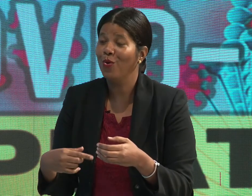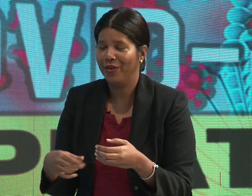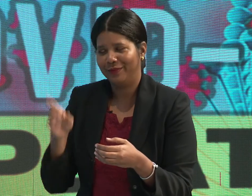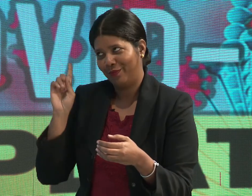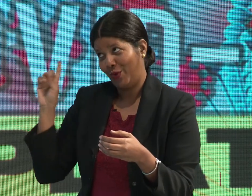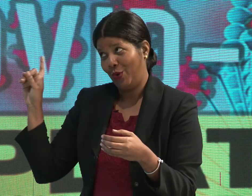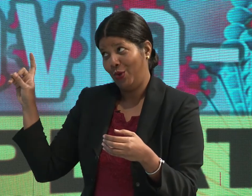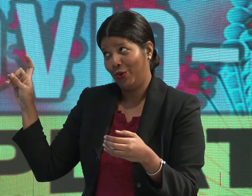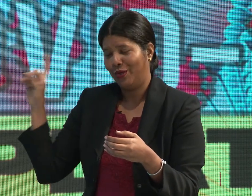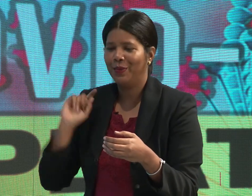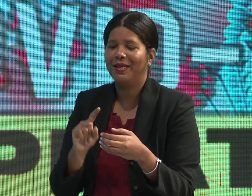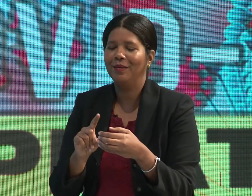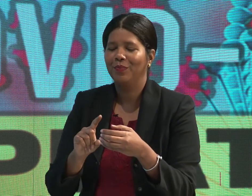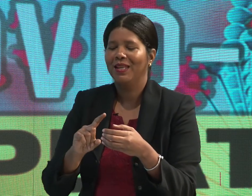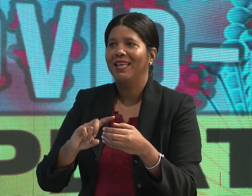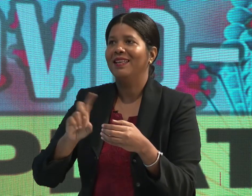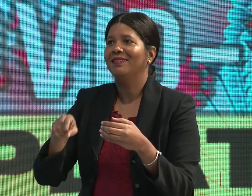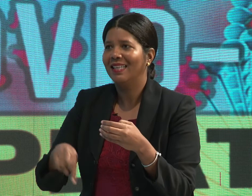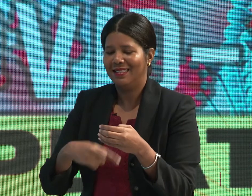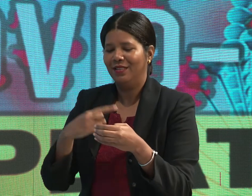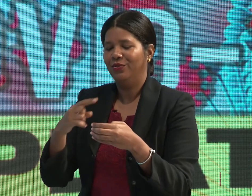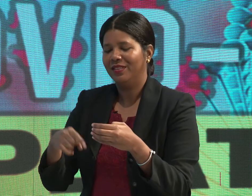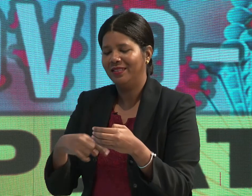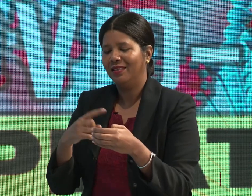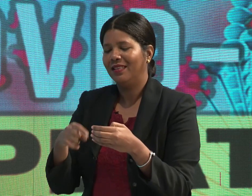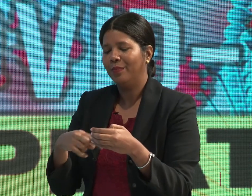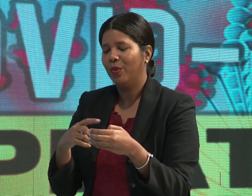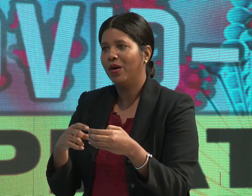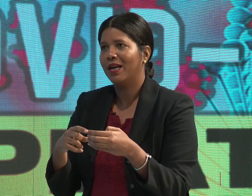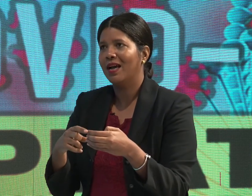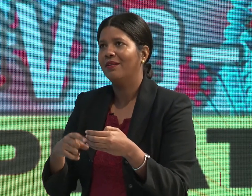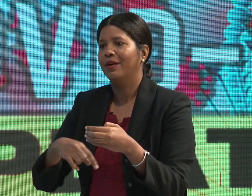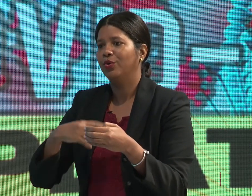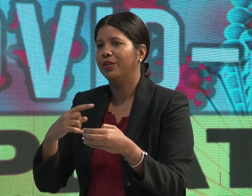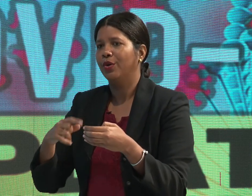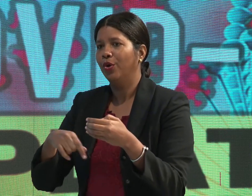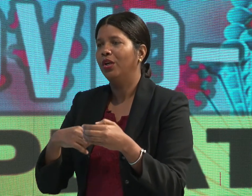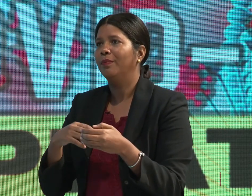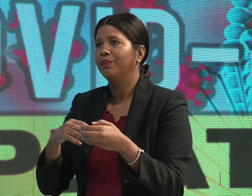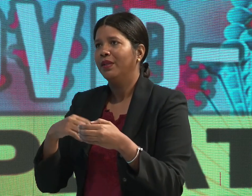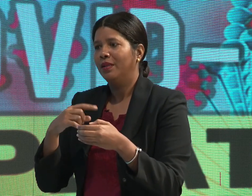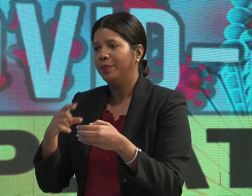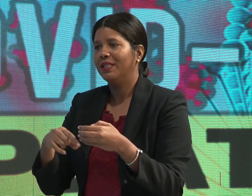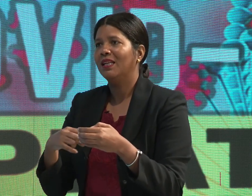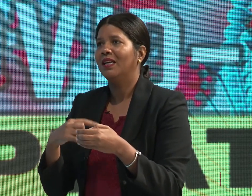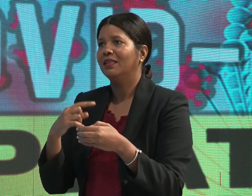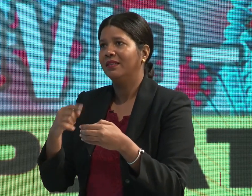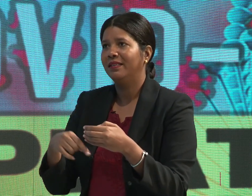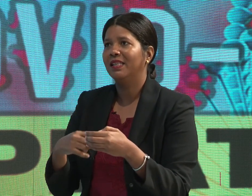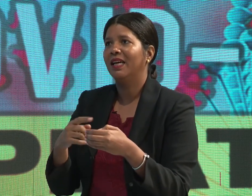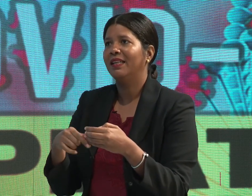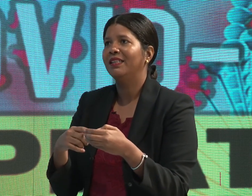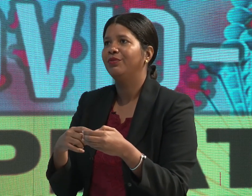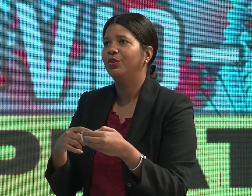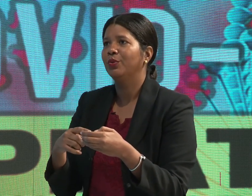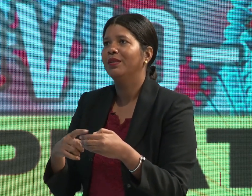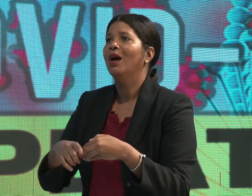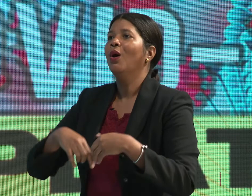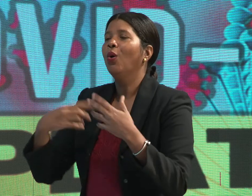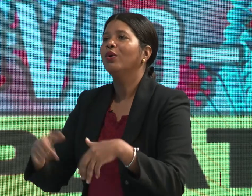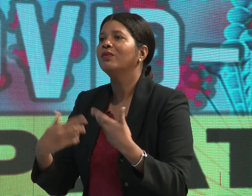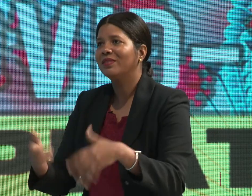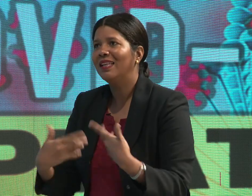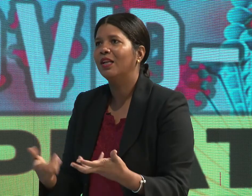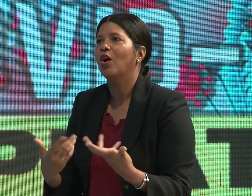vanwege COVID, gelukkig weer, is dat in een versneld tempo geraakt, waardoor die hulp te bieden aan de gezinnen, aan